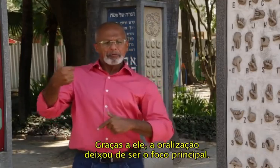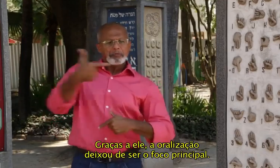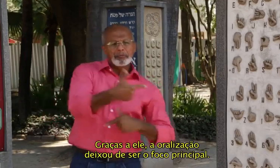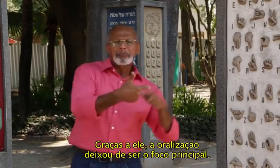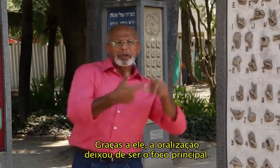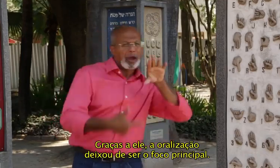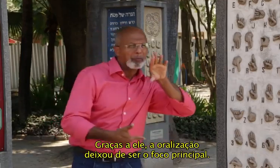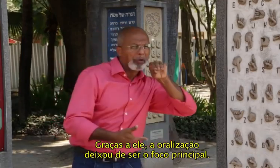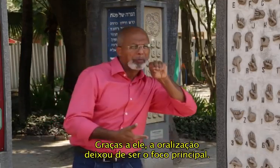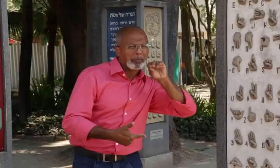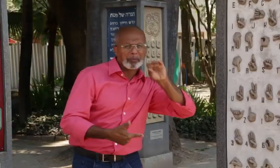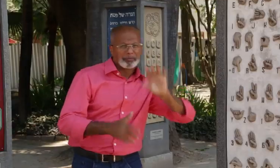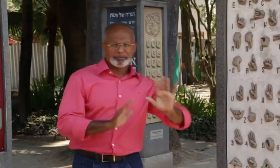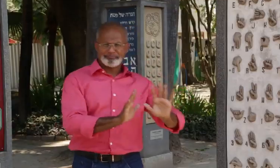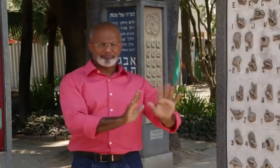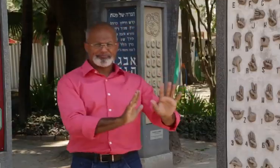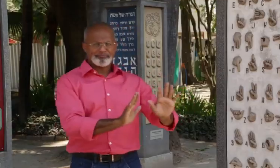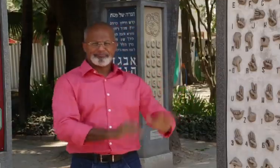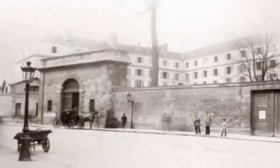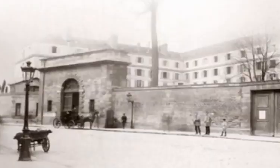foco principal.